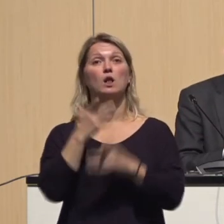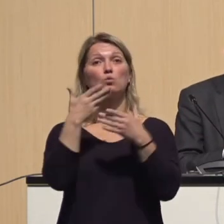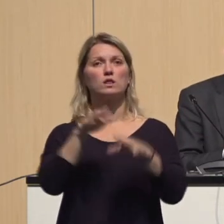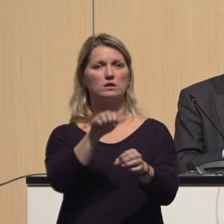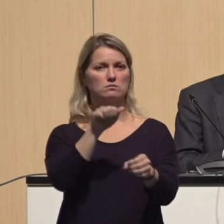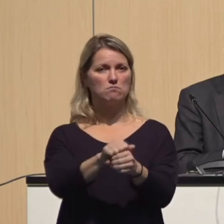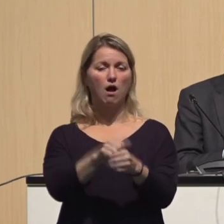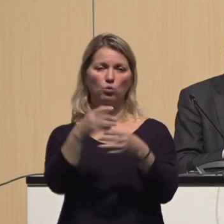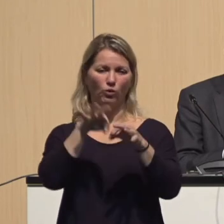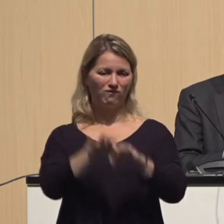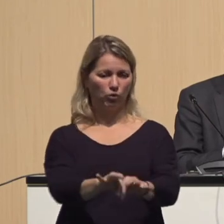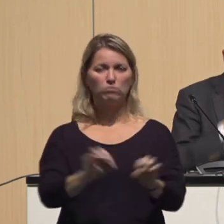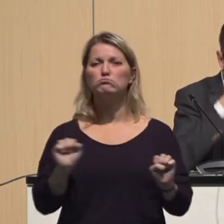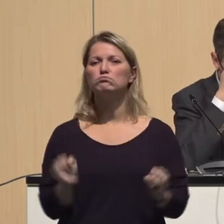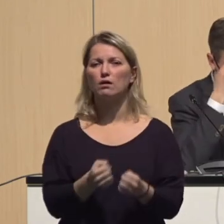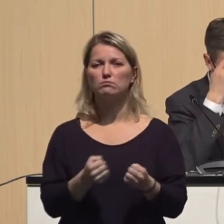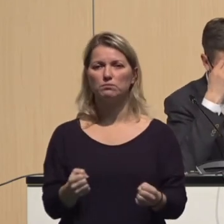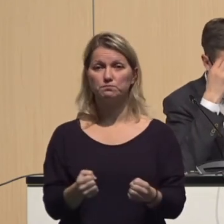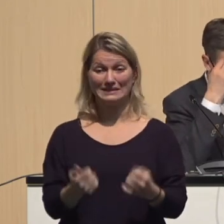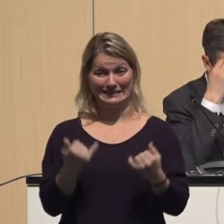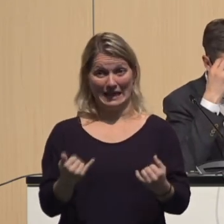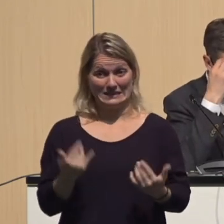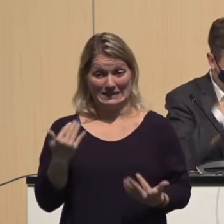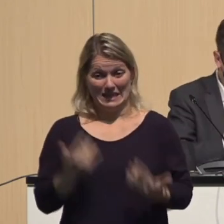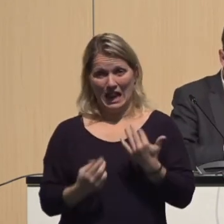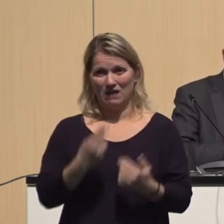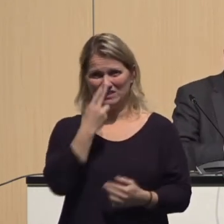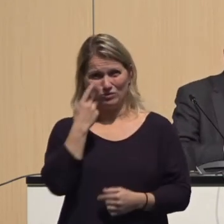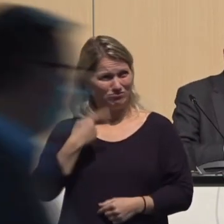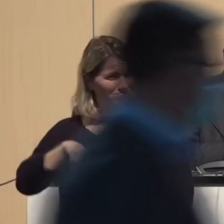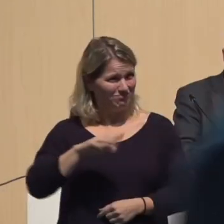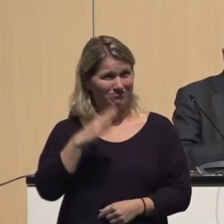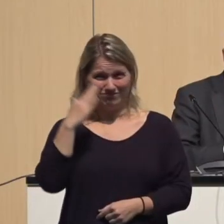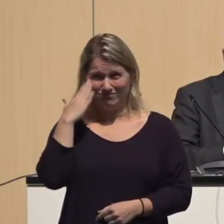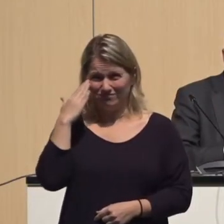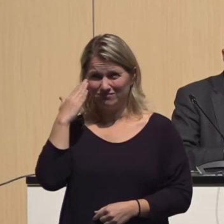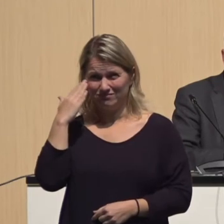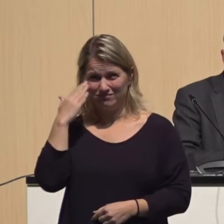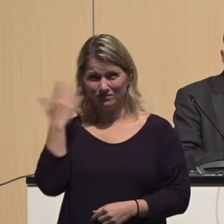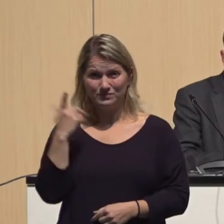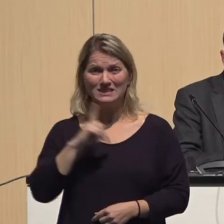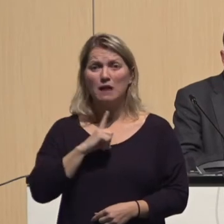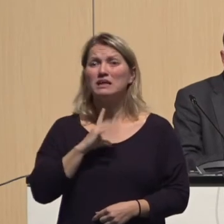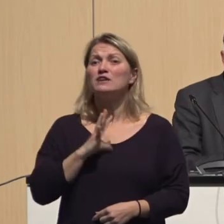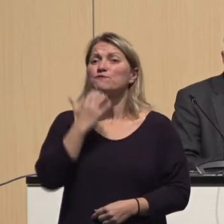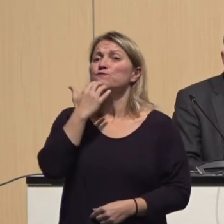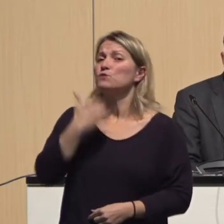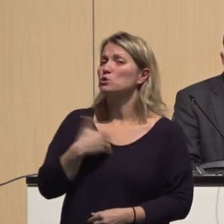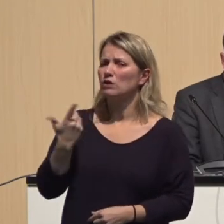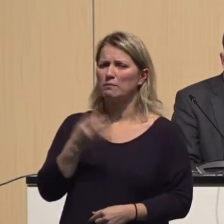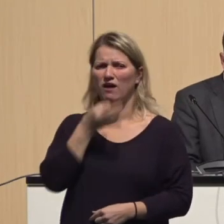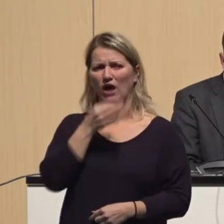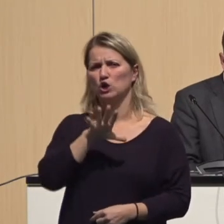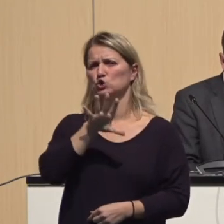Weihnachtsmarkt stattfinden. Wir wissen jetzt, wo die Zahlen sind. Ich wünsche mir das ganz sicher nicht. Aber jetzt, Frau Schöps, jetzt muss ich Sie doch